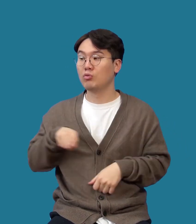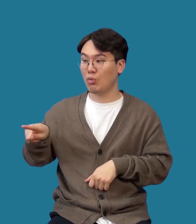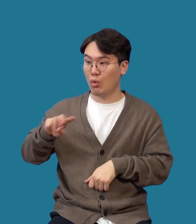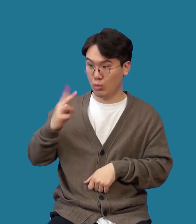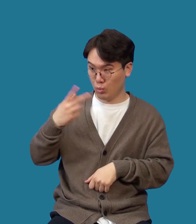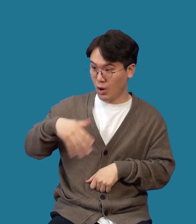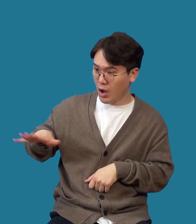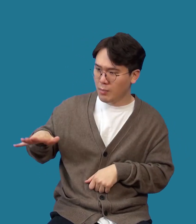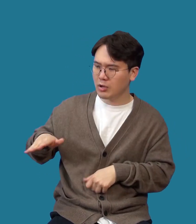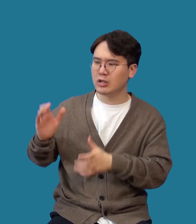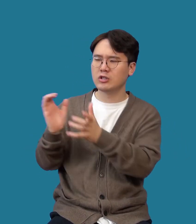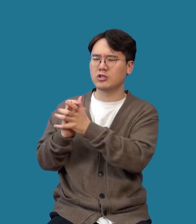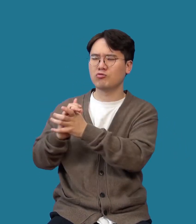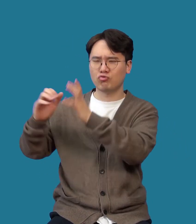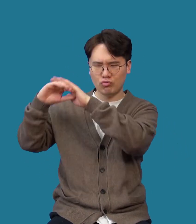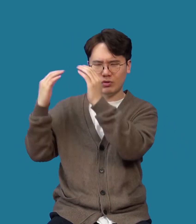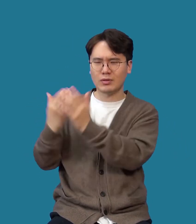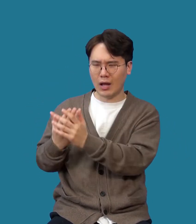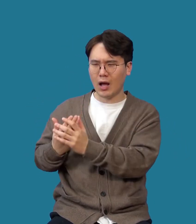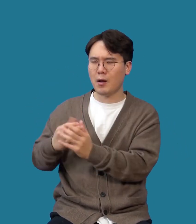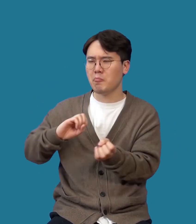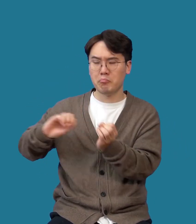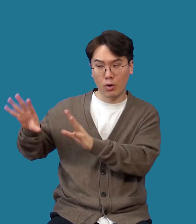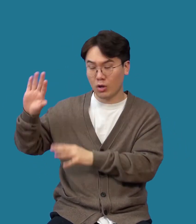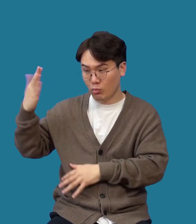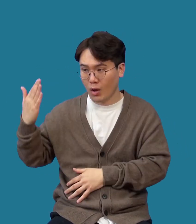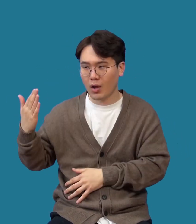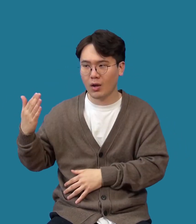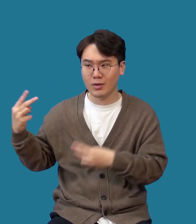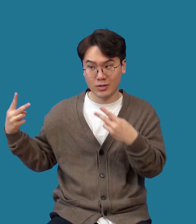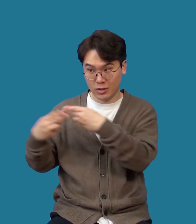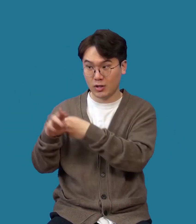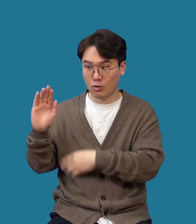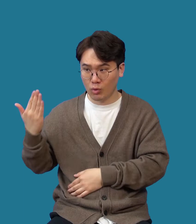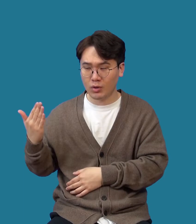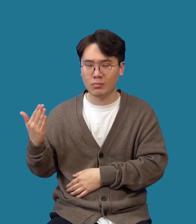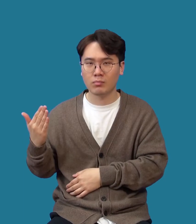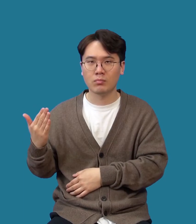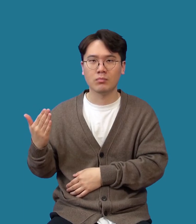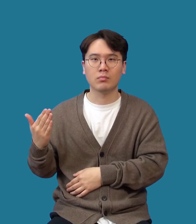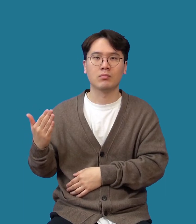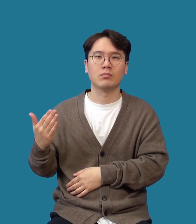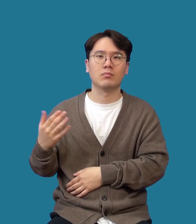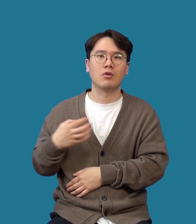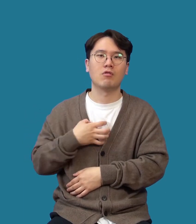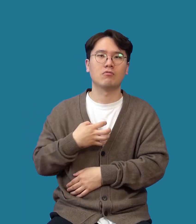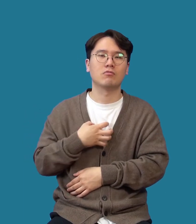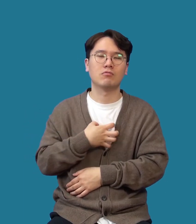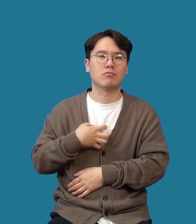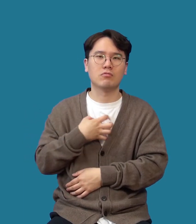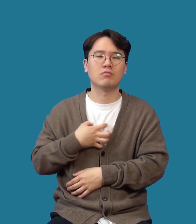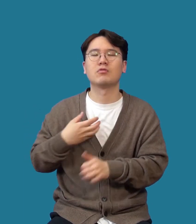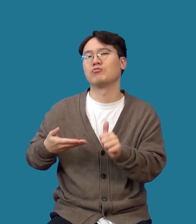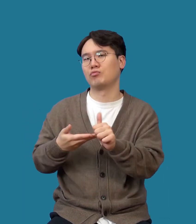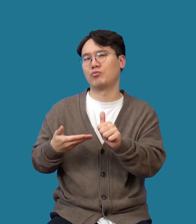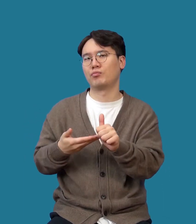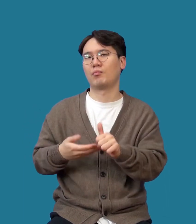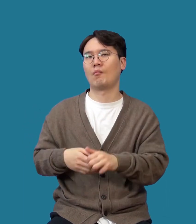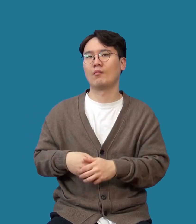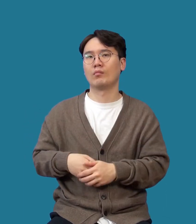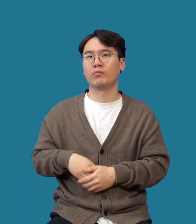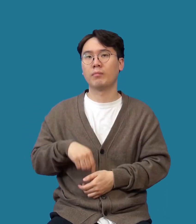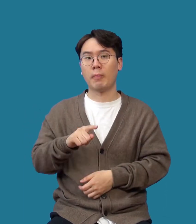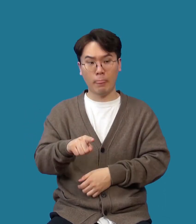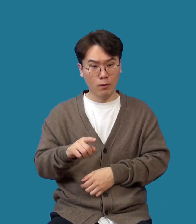강압합니다. 인생의 재미를 다 잃어버릴 거야? 하고 강압합니다. 친구들 다 떠나가면서 사업도 잘 안